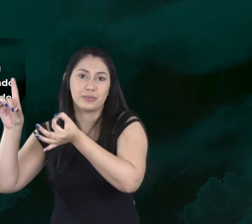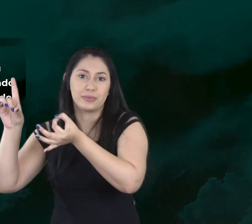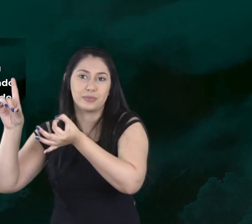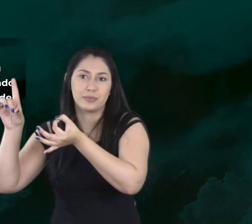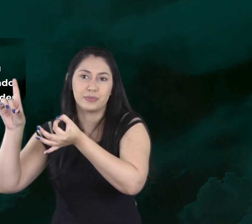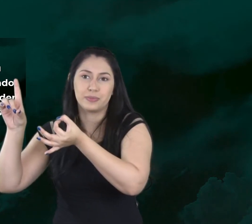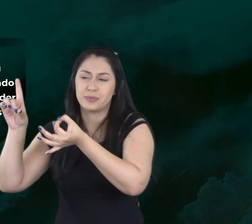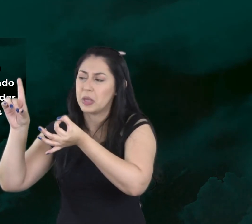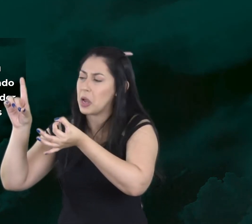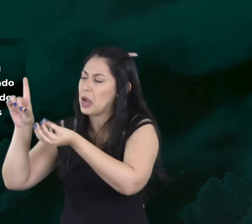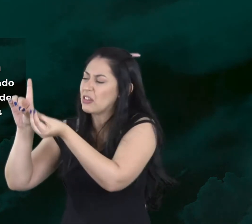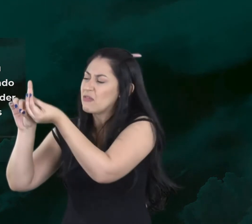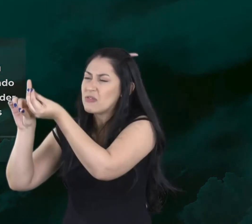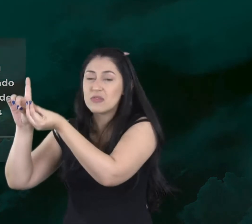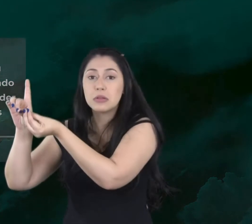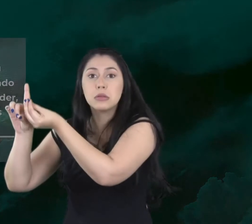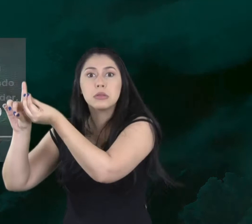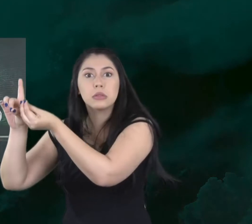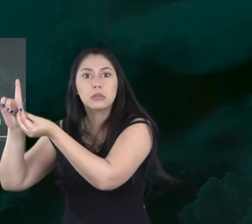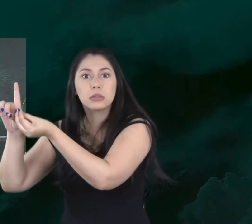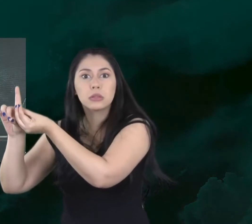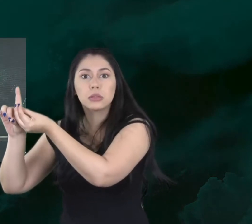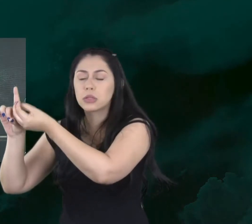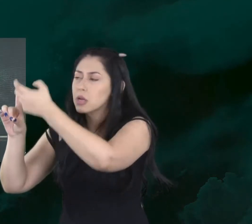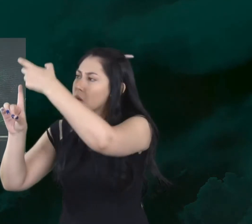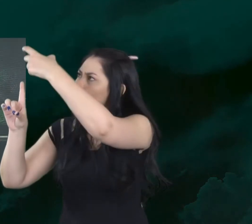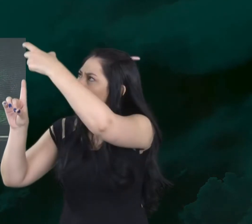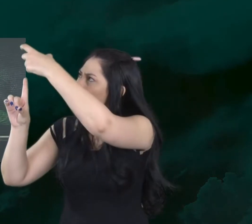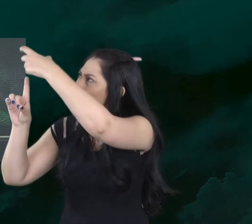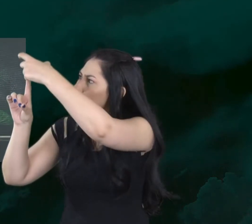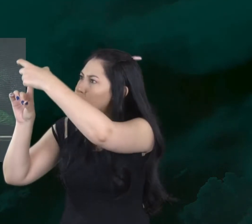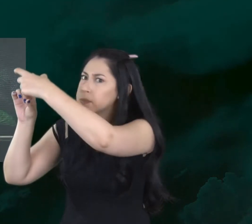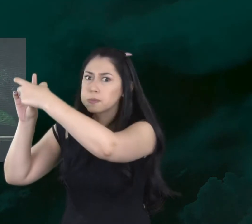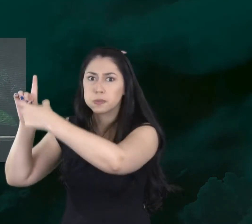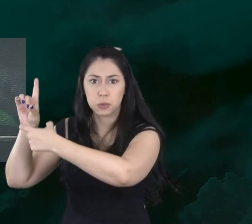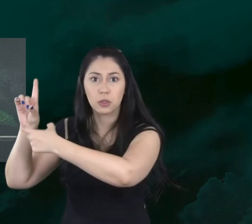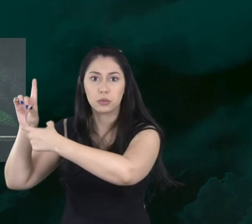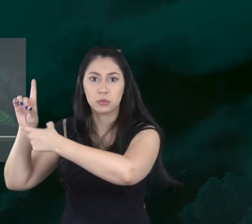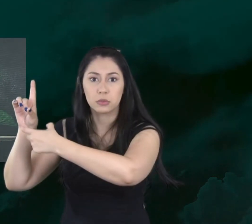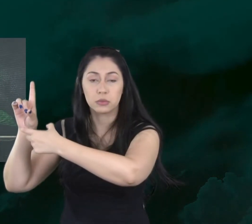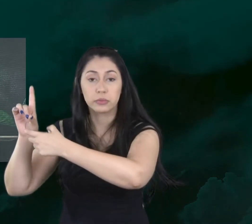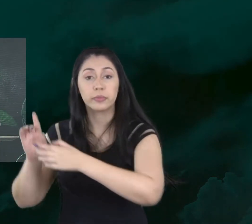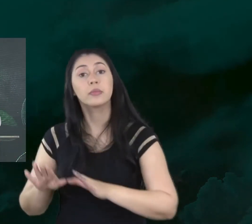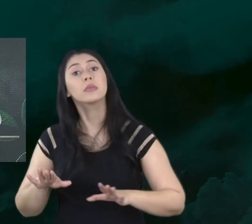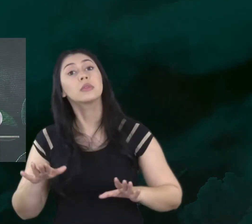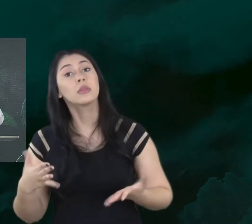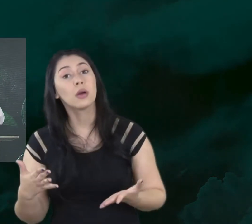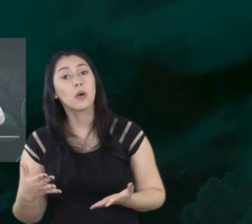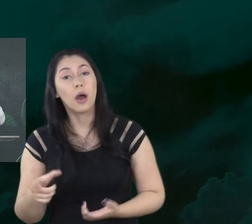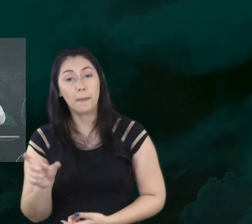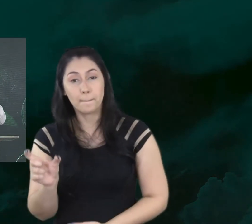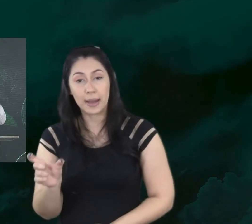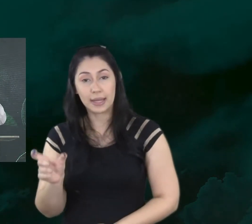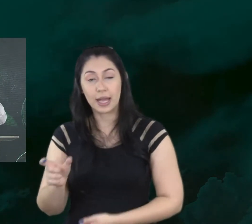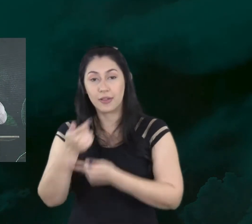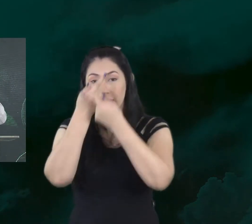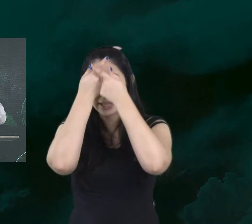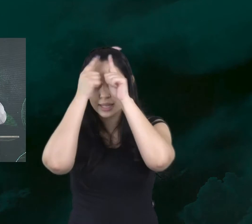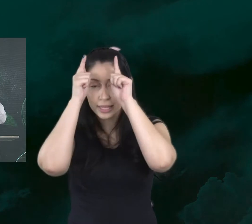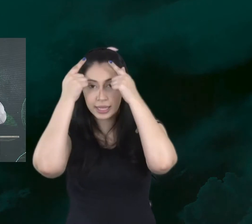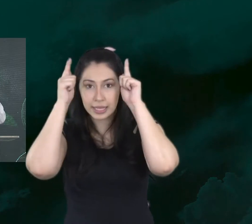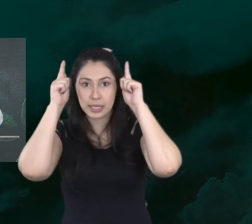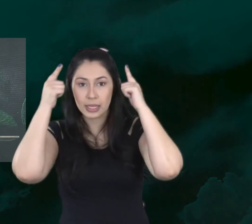do ser de Deus, da substância de Deus. Então, essa palavra em grego para